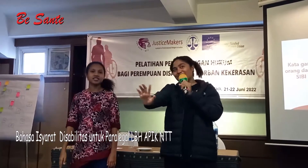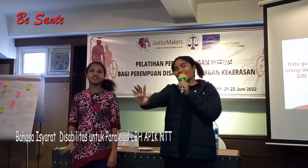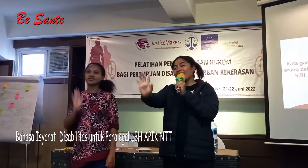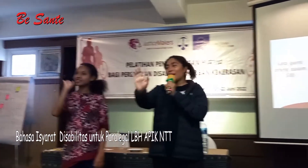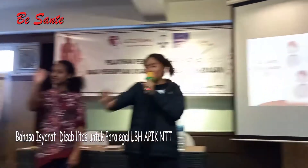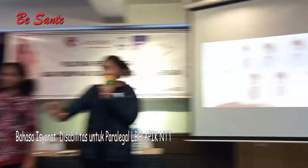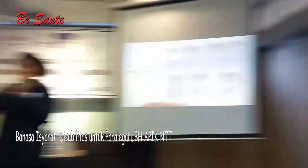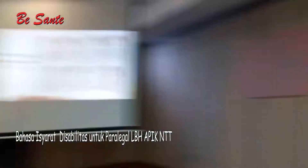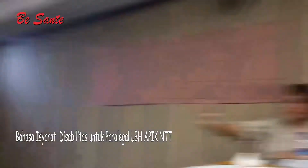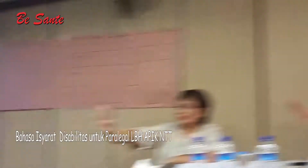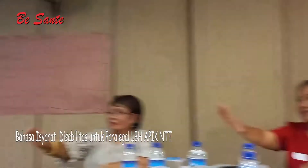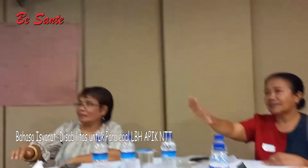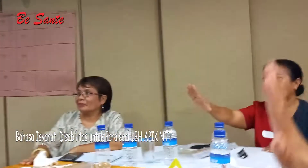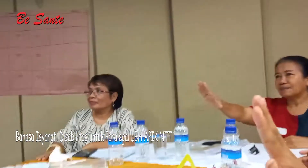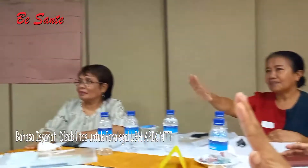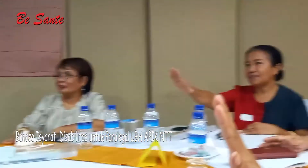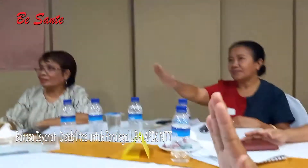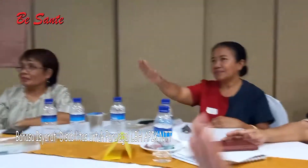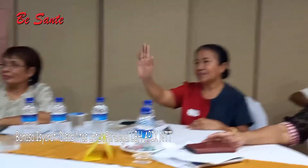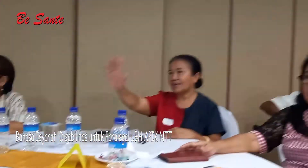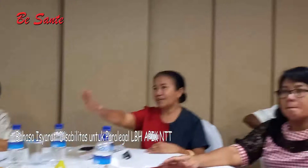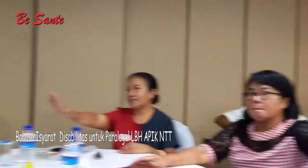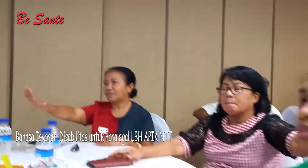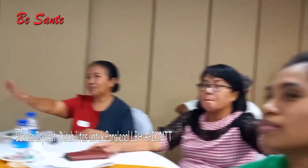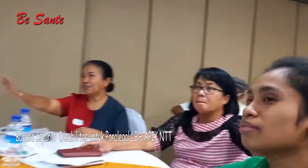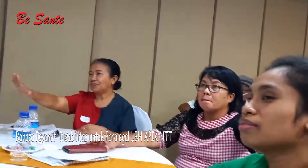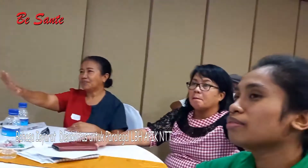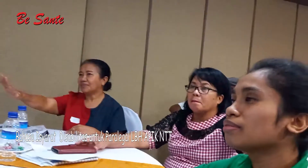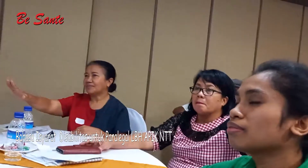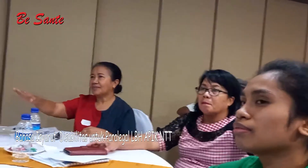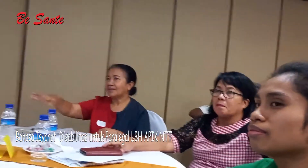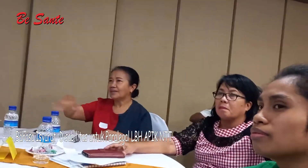kamu, mereka,